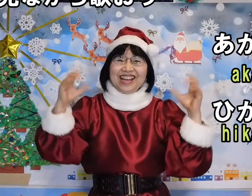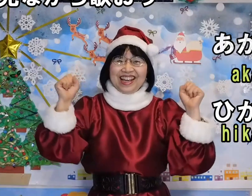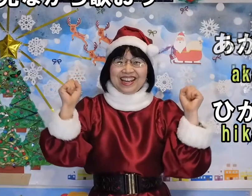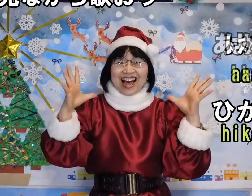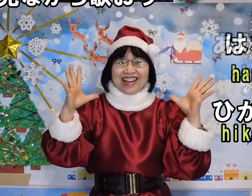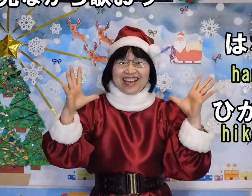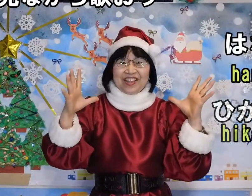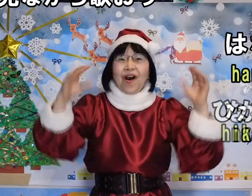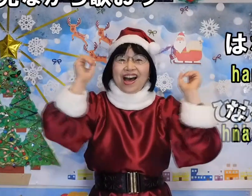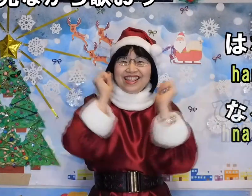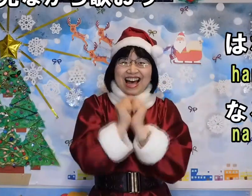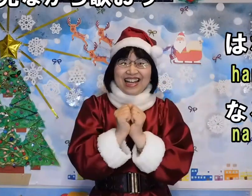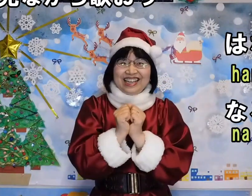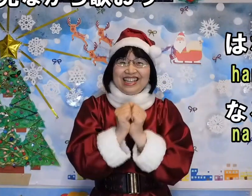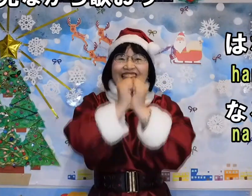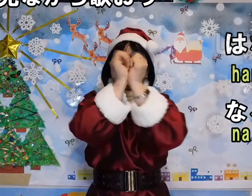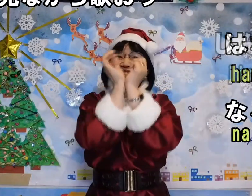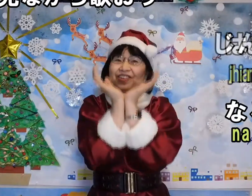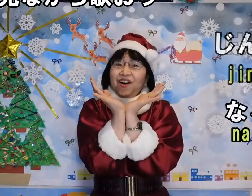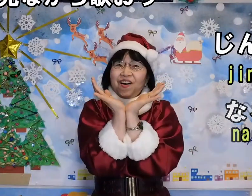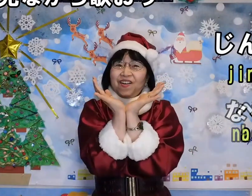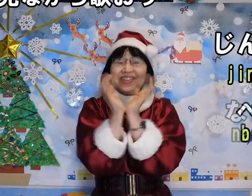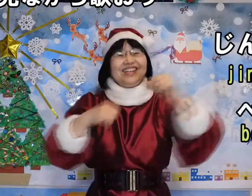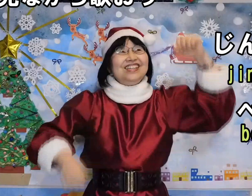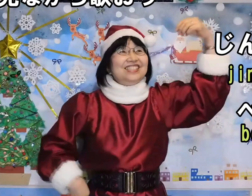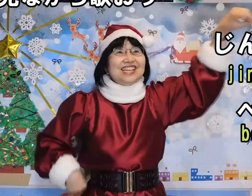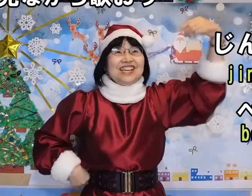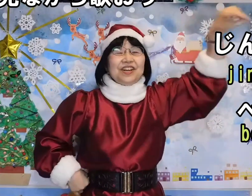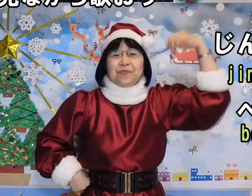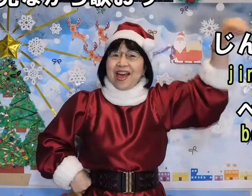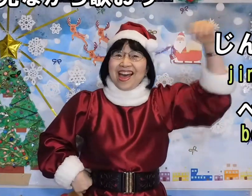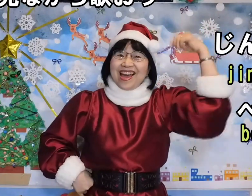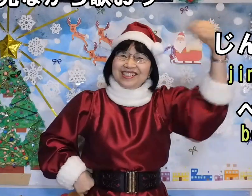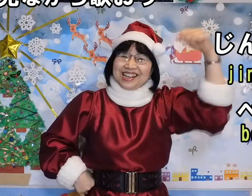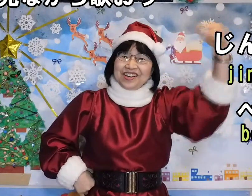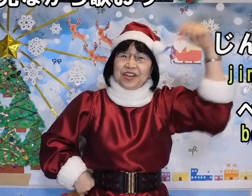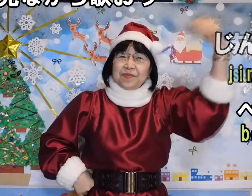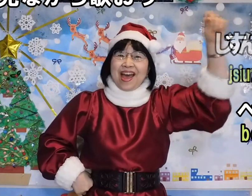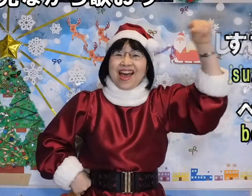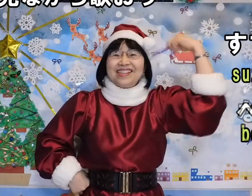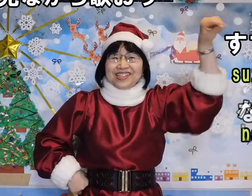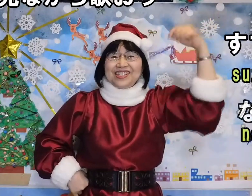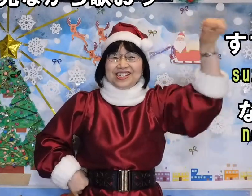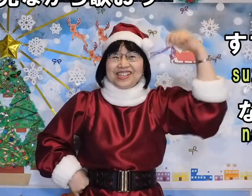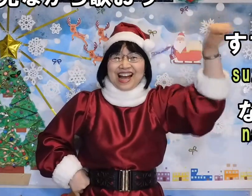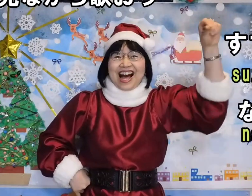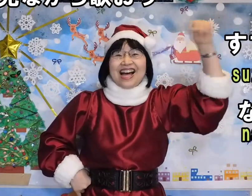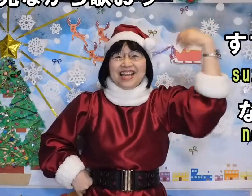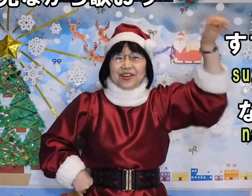い光の花になるよ。ジングルベル、ジングルベル、鈴が鳴